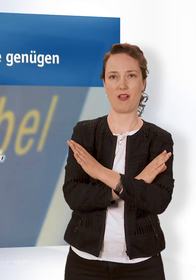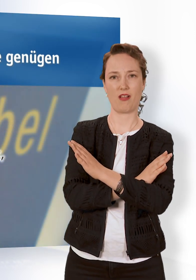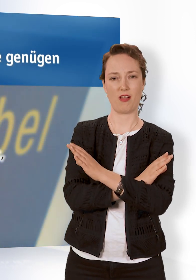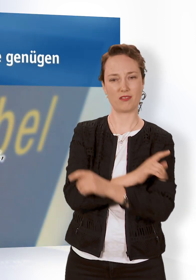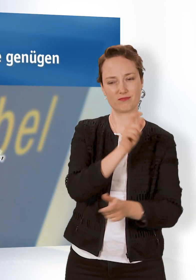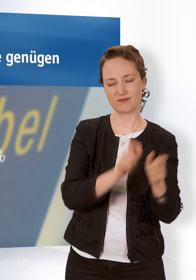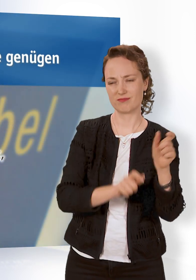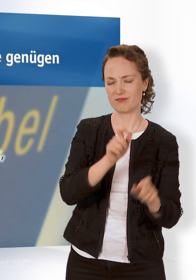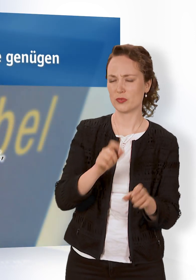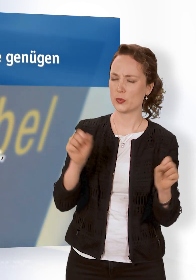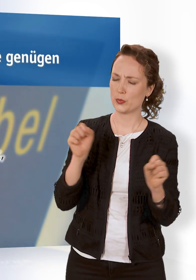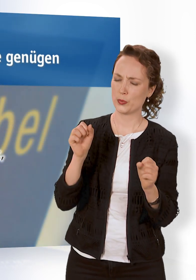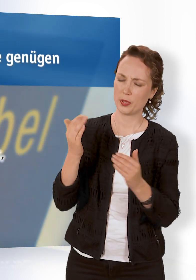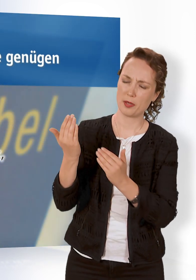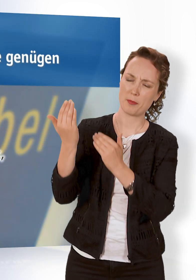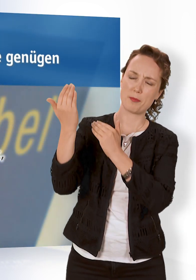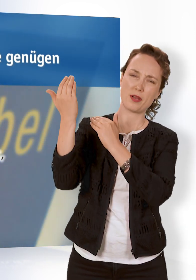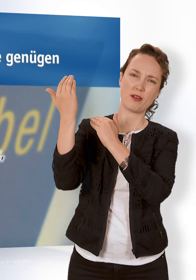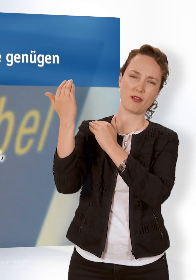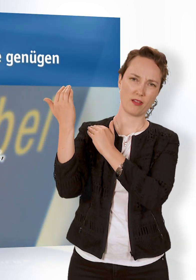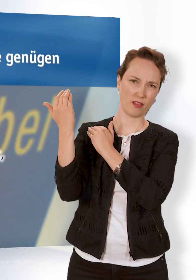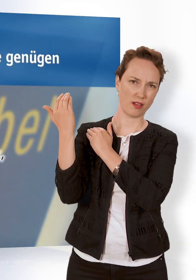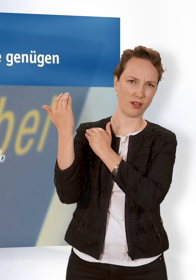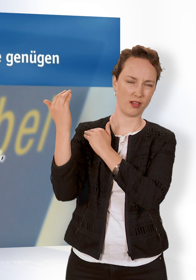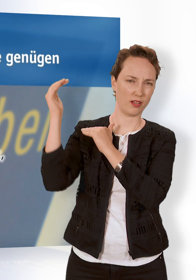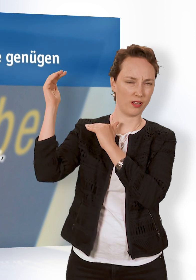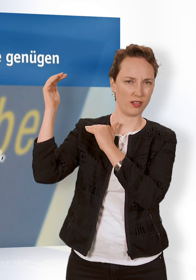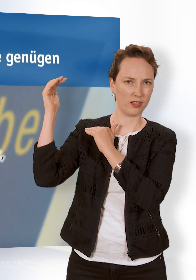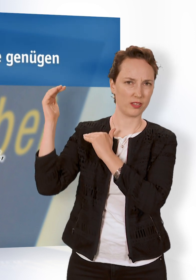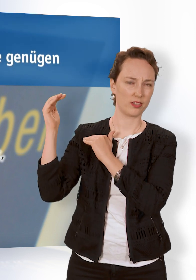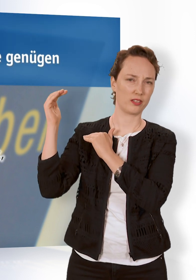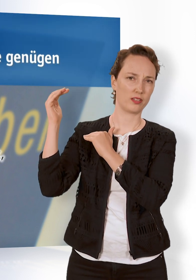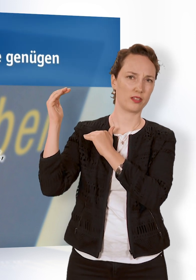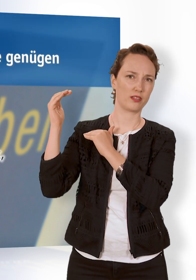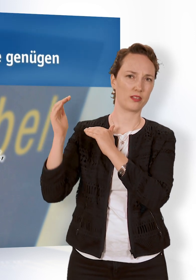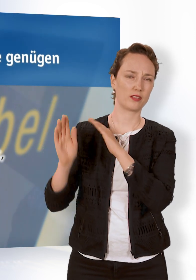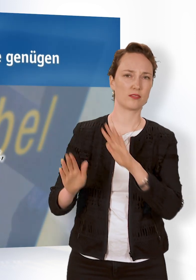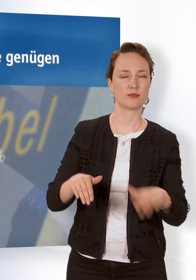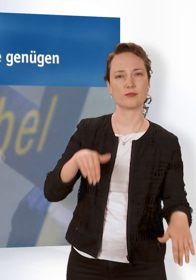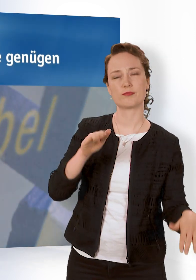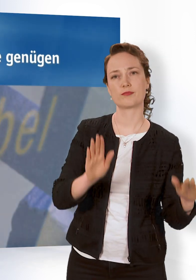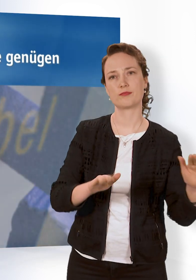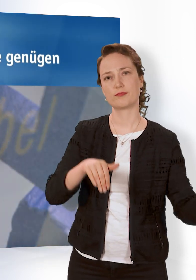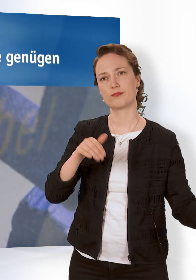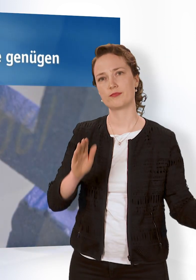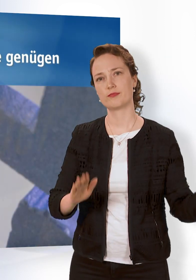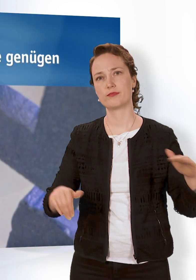stark, in denen, die mühselig und beladen sind.